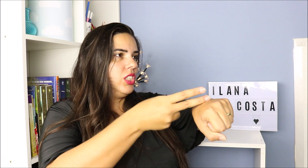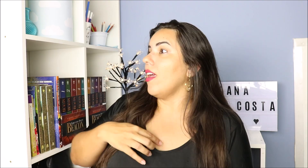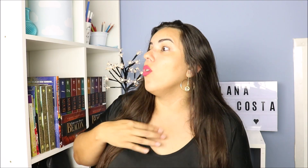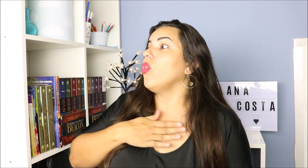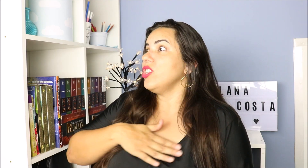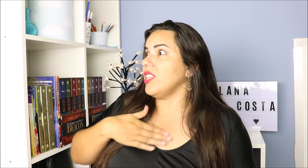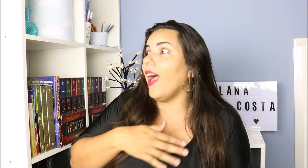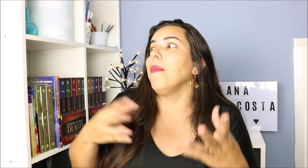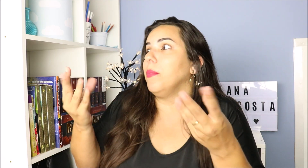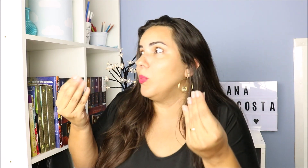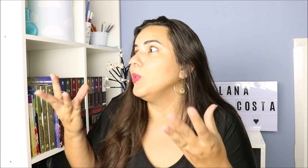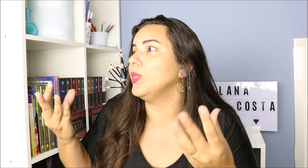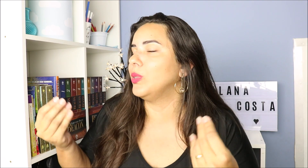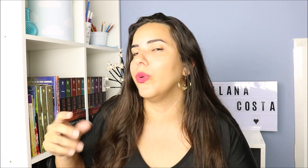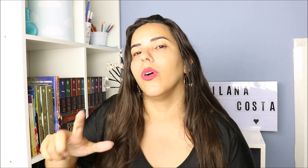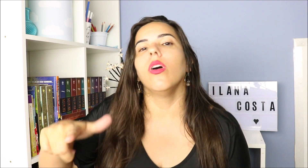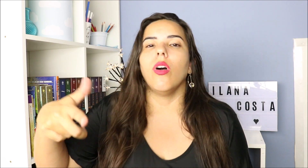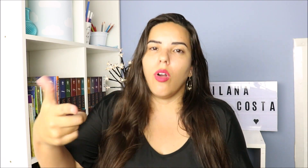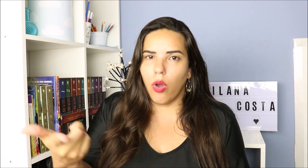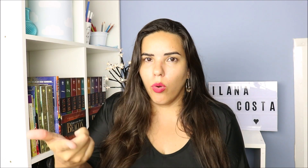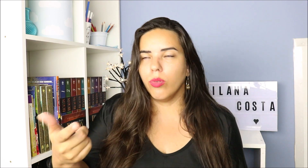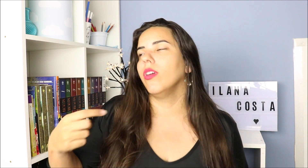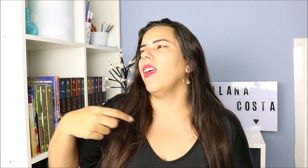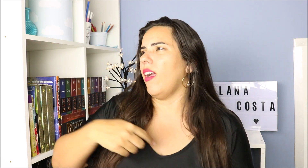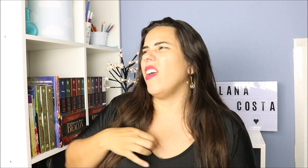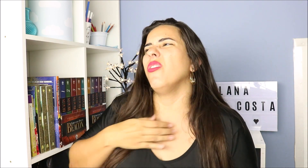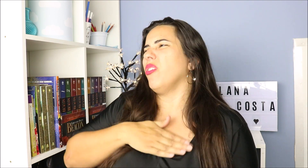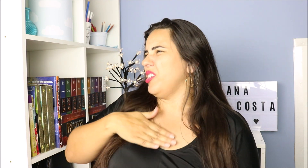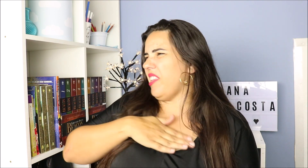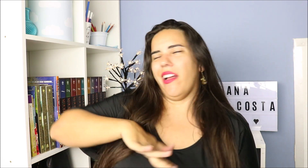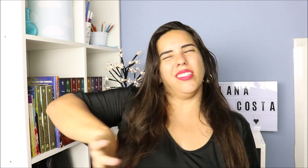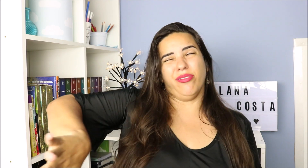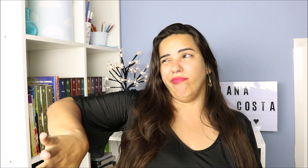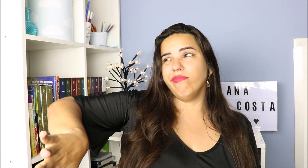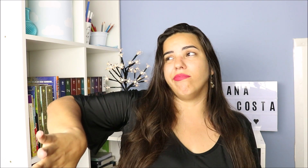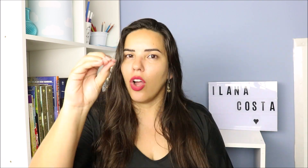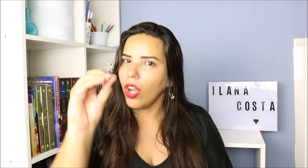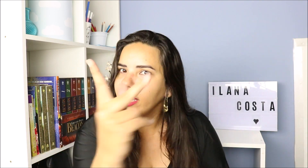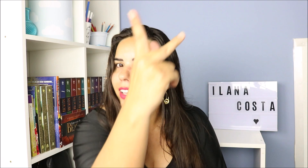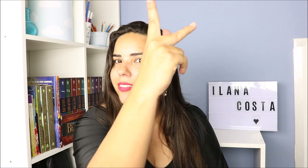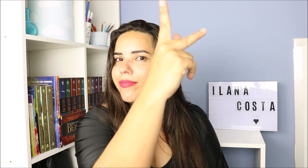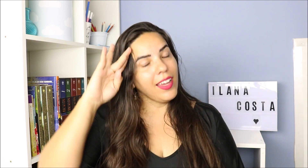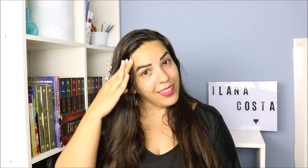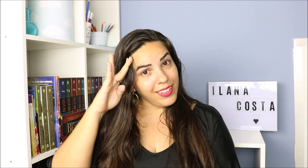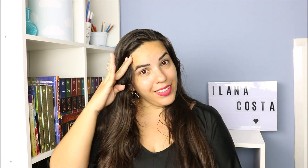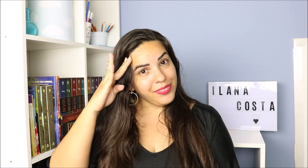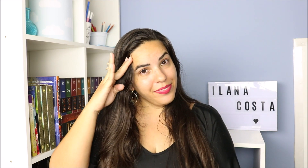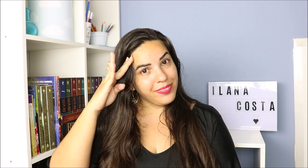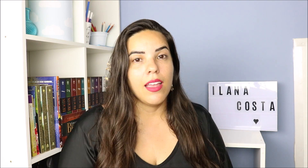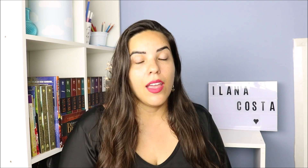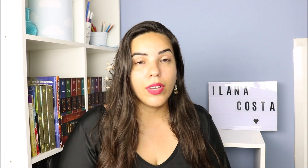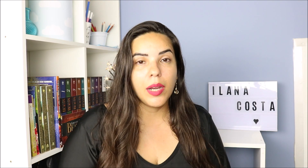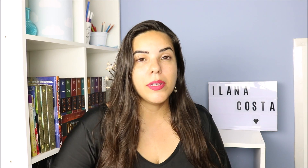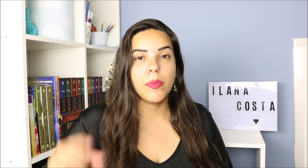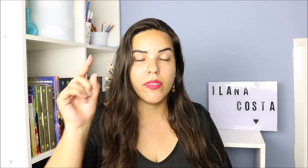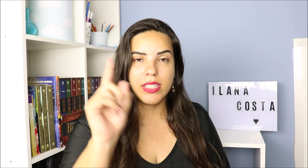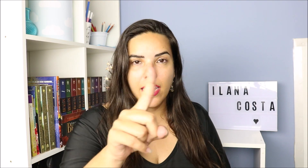Eu gostar muito. Ou eu gostar não. Ok? Entenderam? Eu queria pedir pra você que